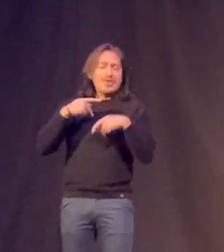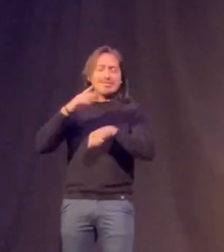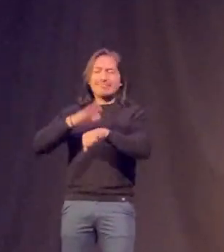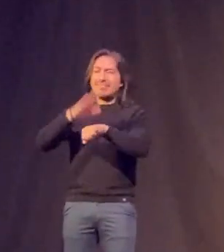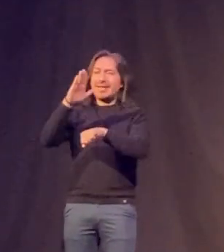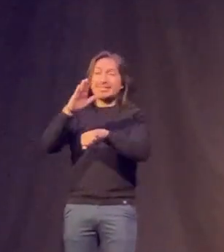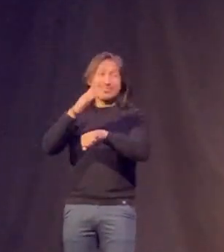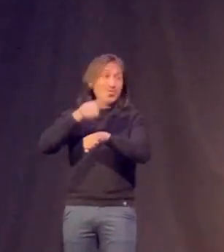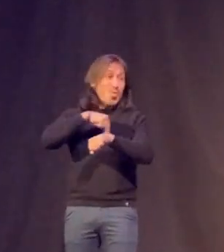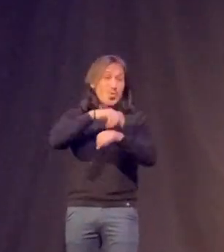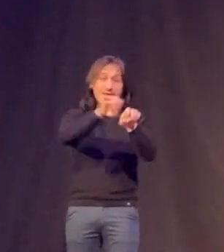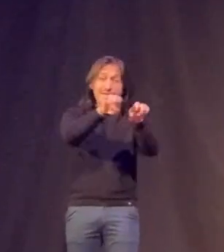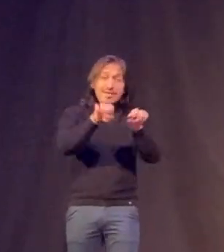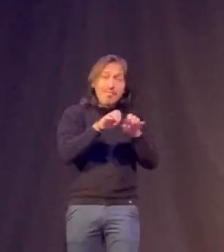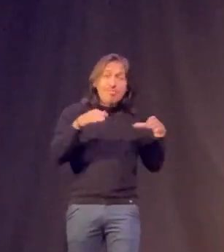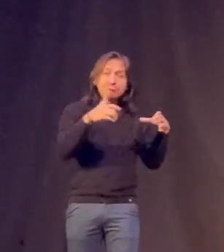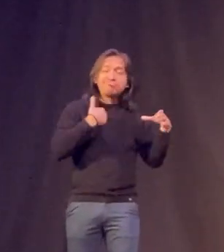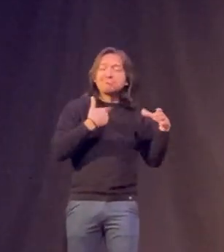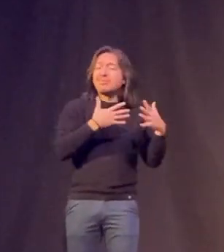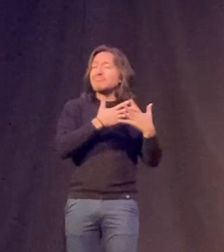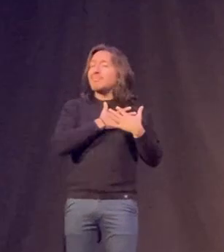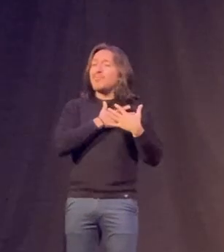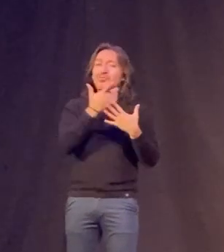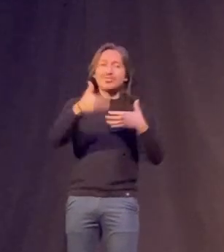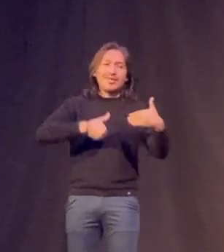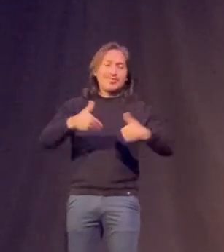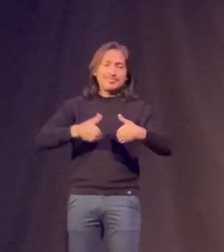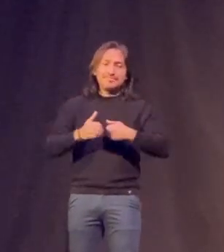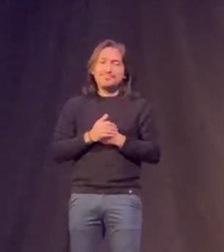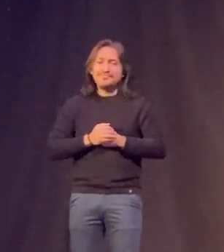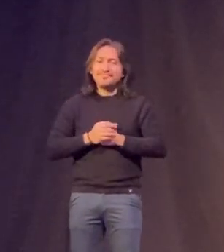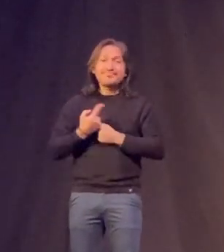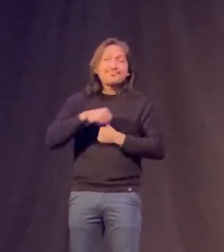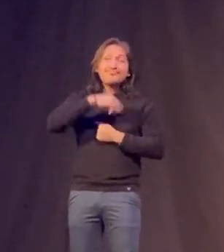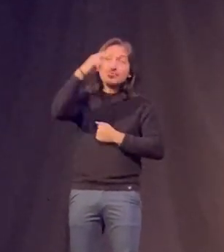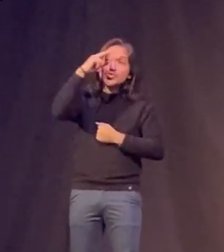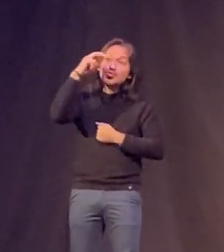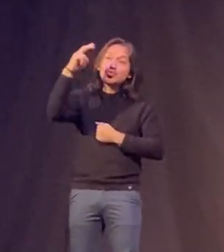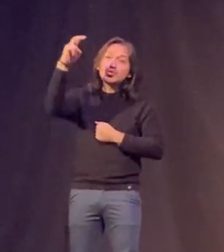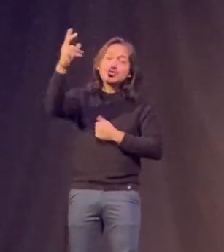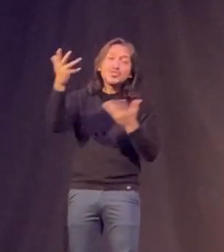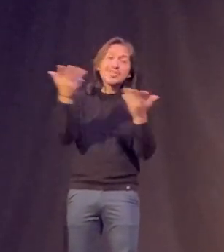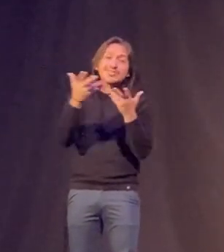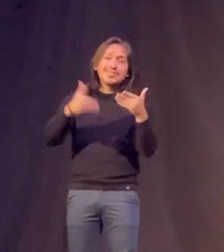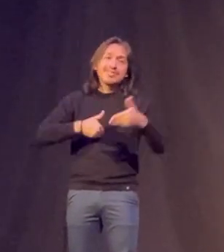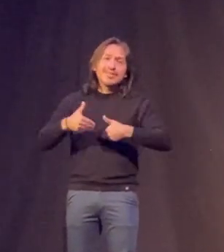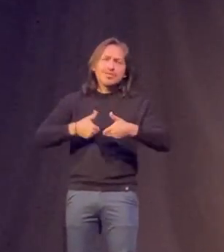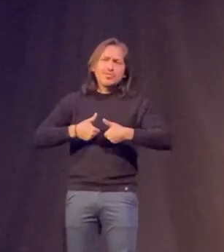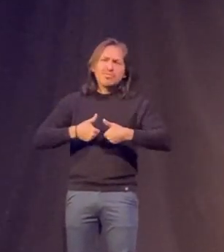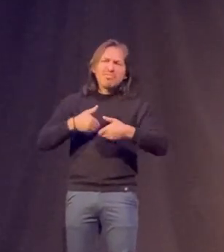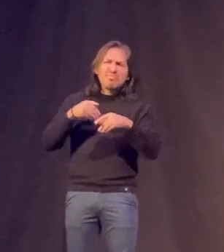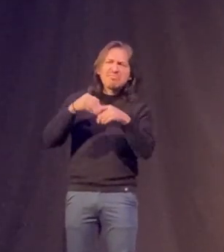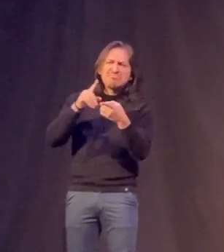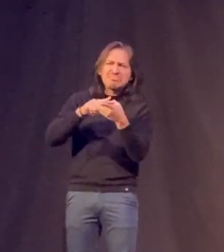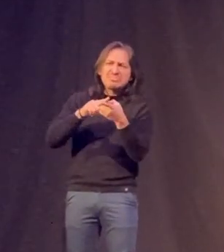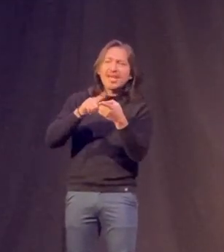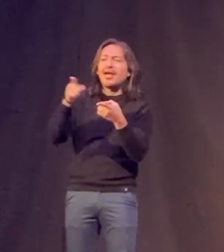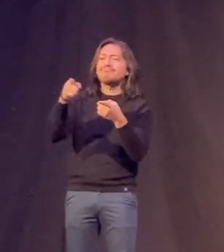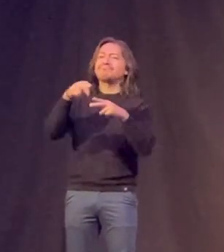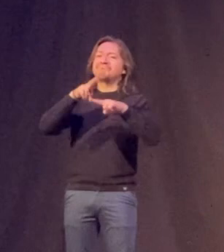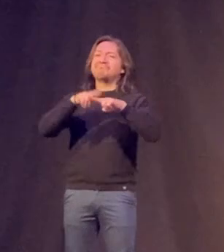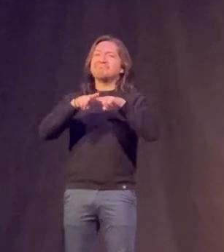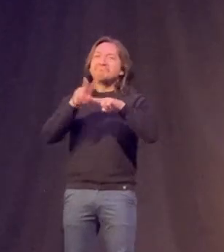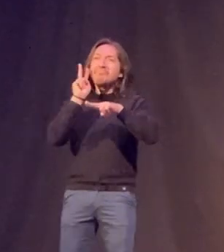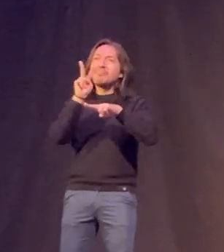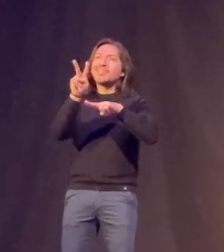hacer. El sueño de producir teatro se originó allá, en la butaca. Y hoy estamos a este lado